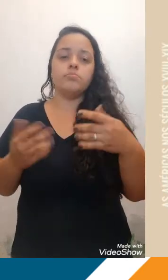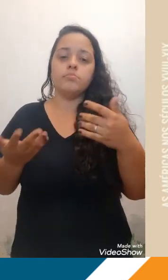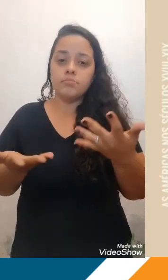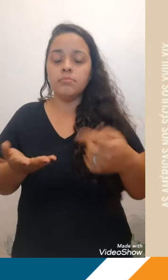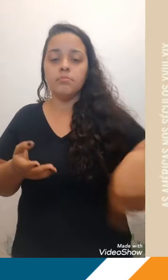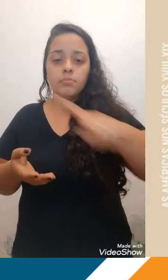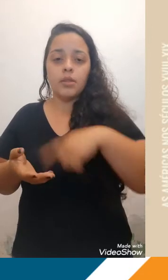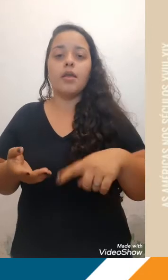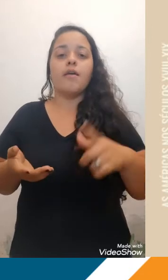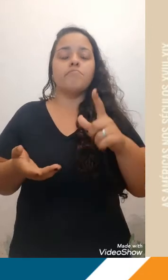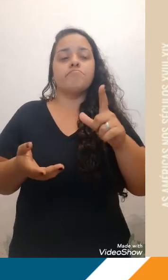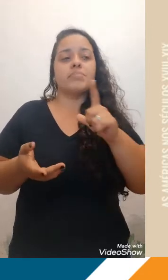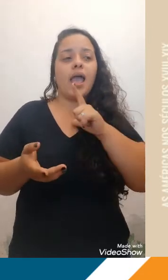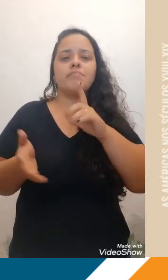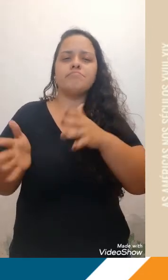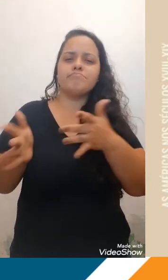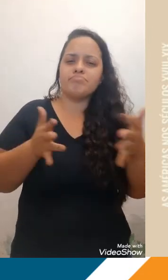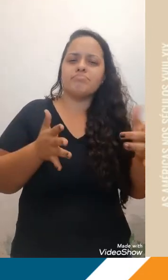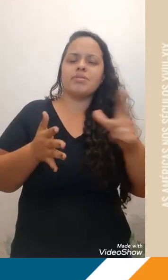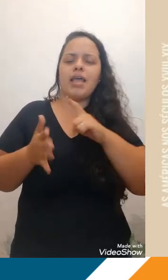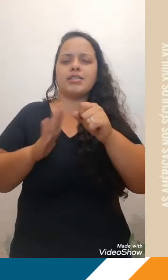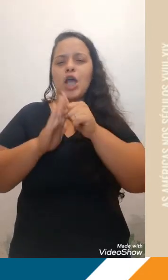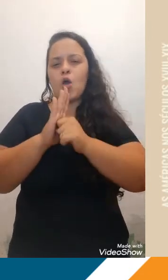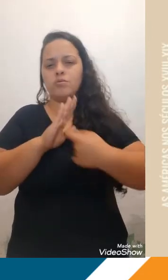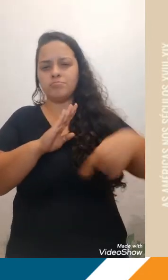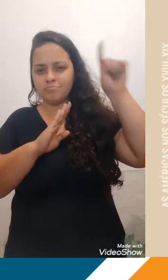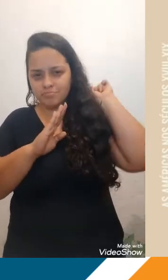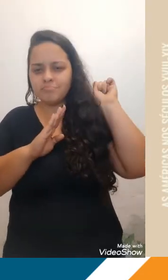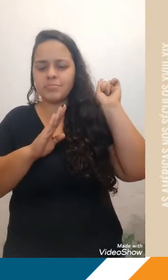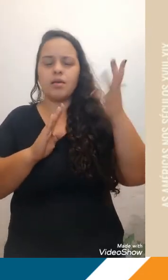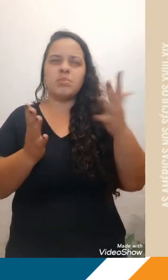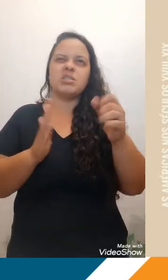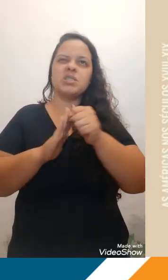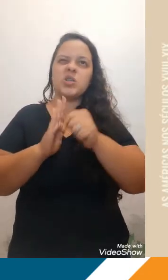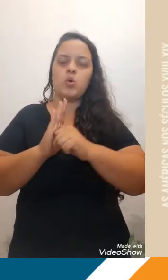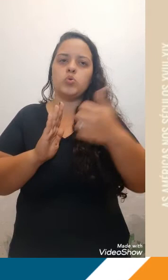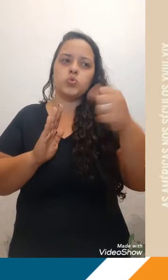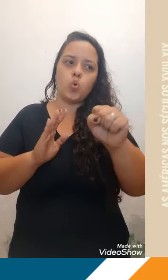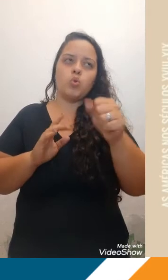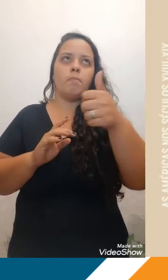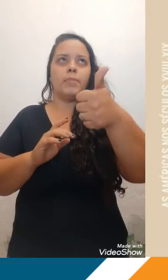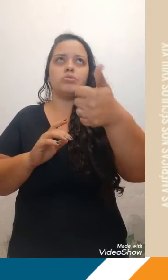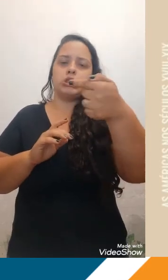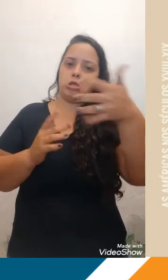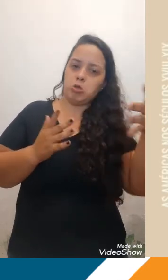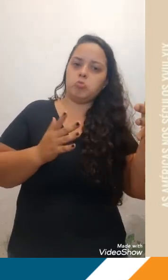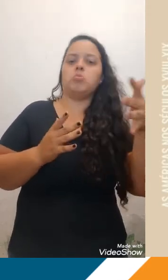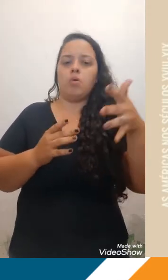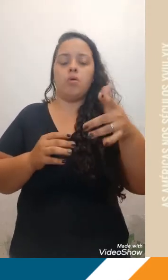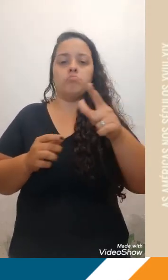entanto, a gente nessa aula vai ter que recorrer muito ao século anterior, ou seja, no século XVIII, nos anos de